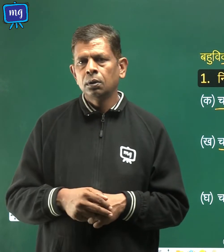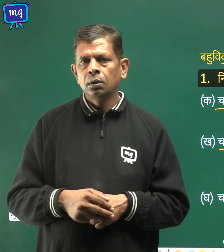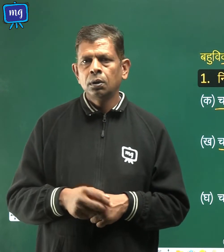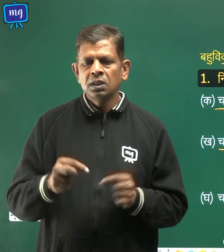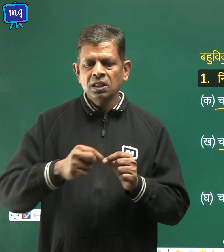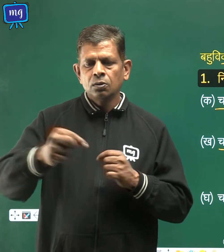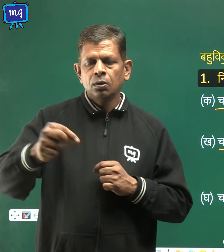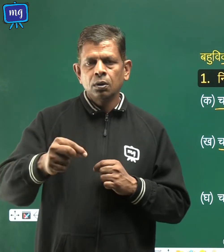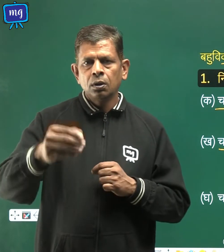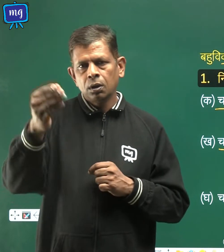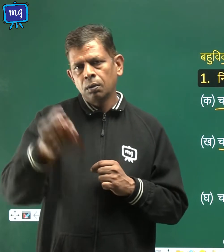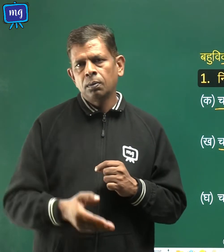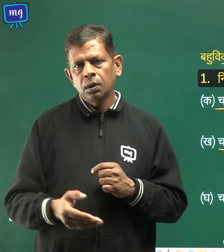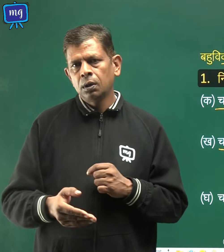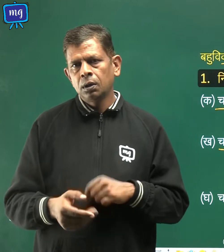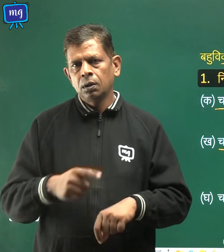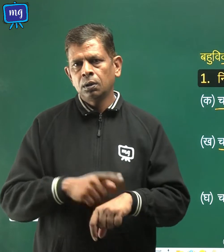दूरी बटा समय।